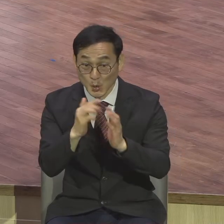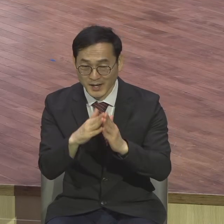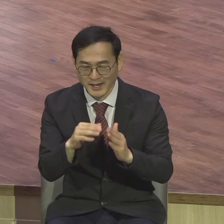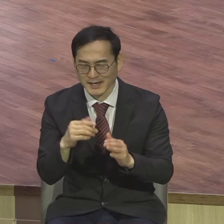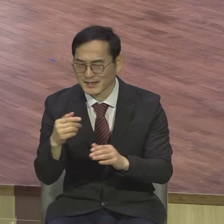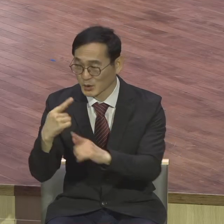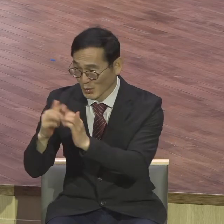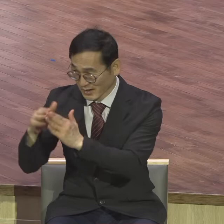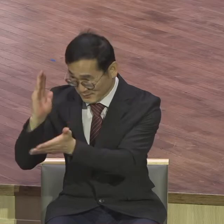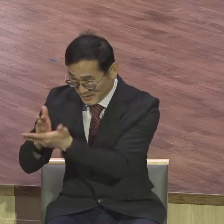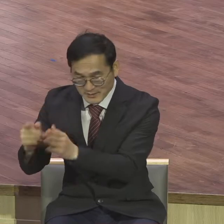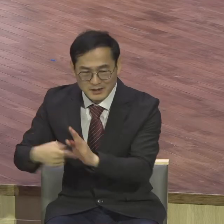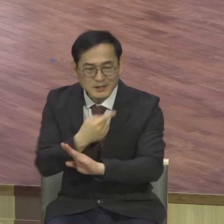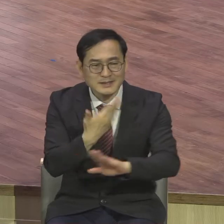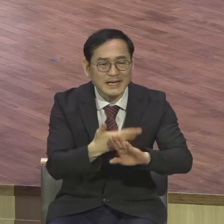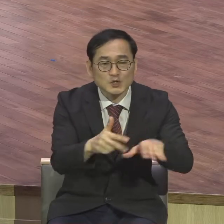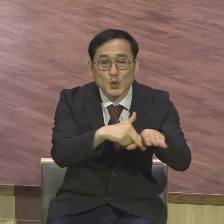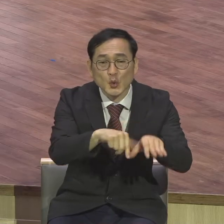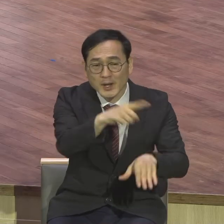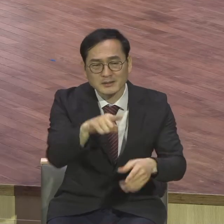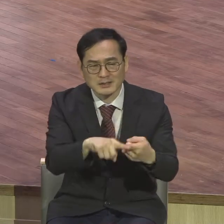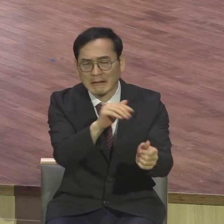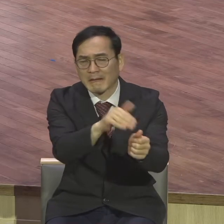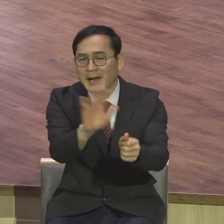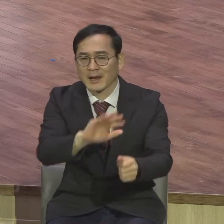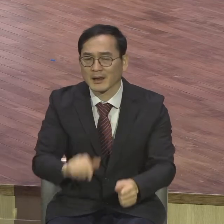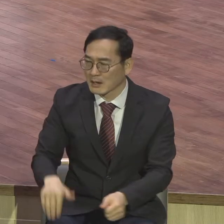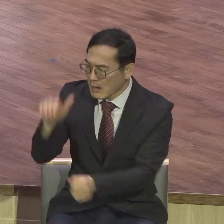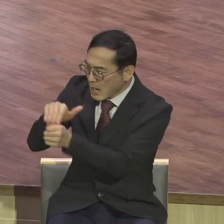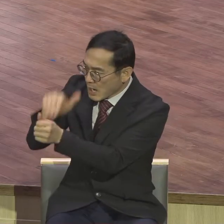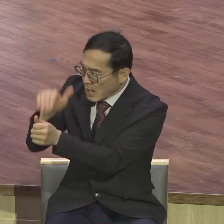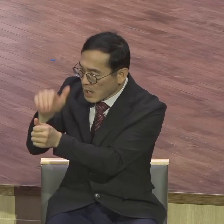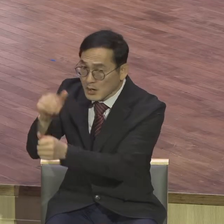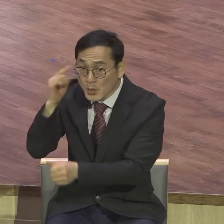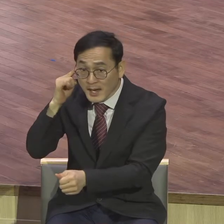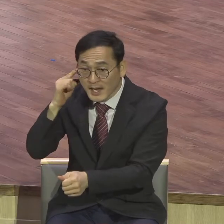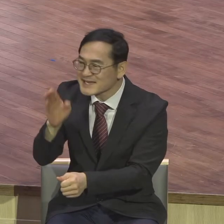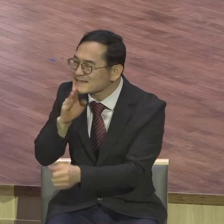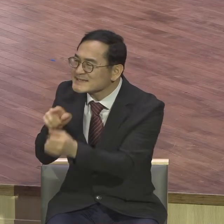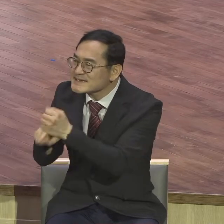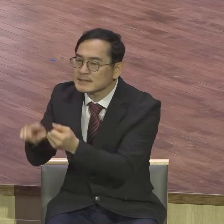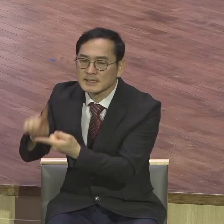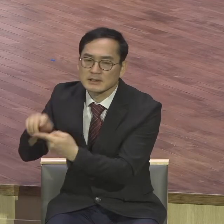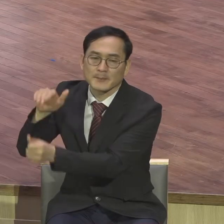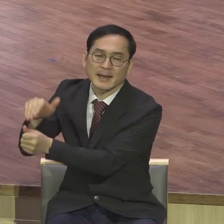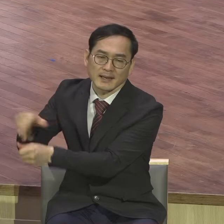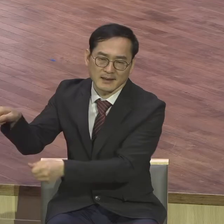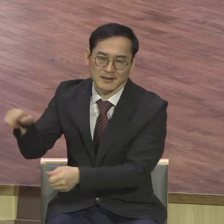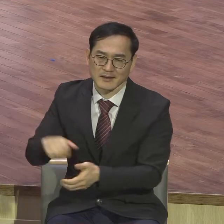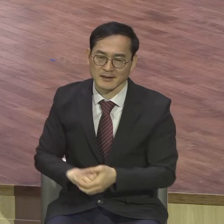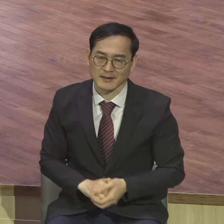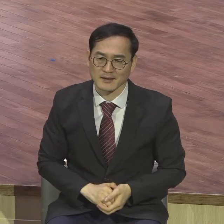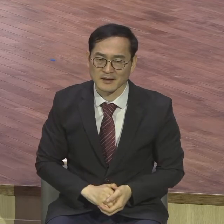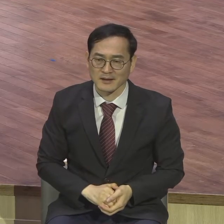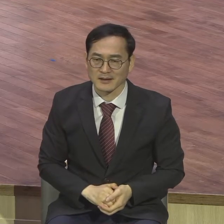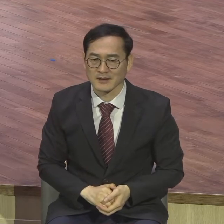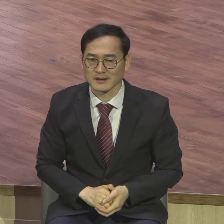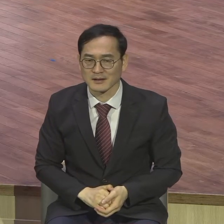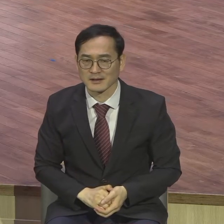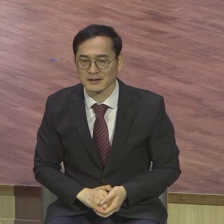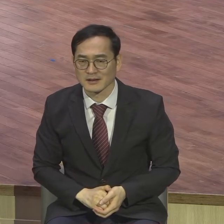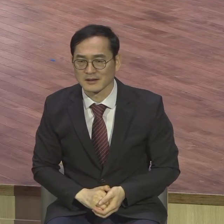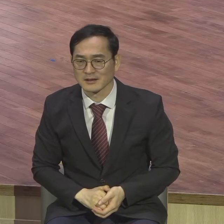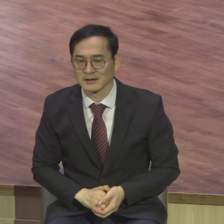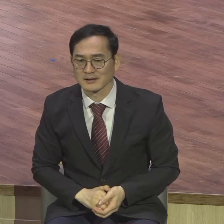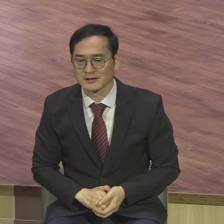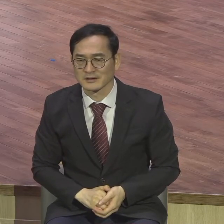있으니까. 그리고 사단에 당한 사람들하고 같이 화합하고 한 마음 돼서 같이 교제하고 살 수 있어요. 못